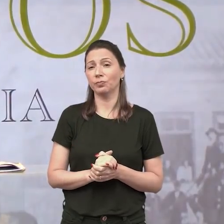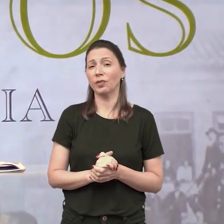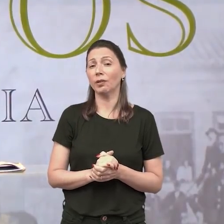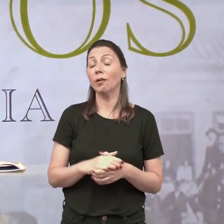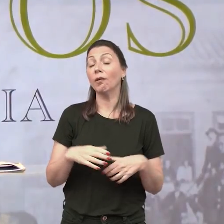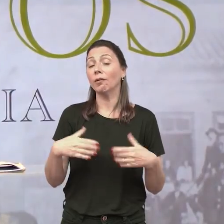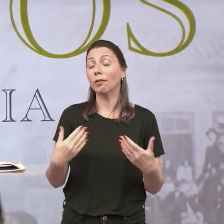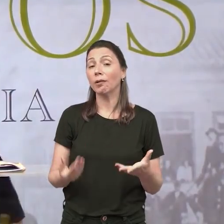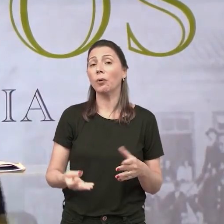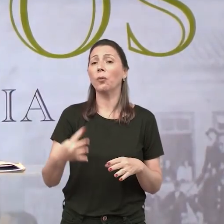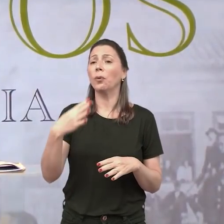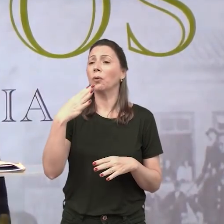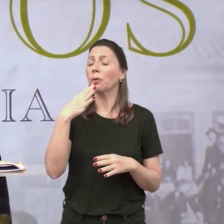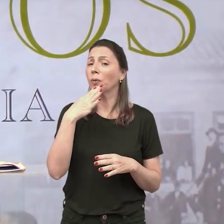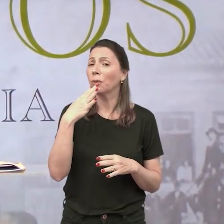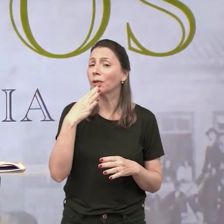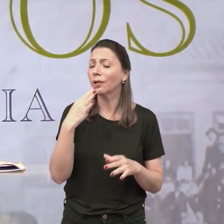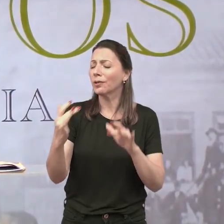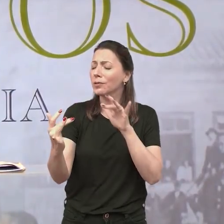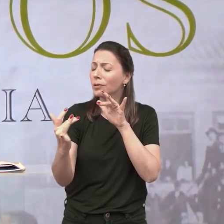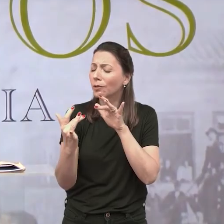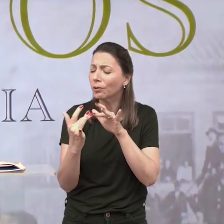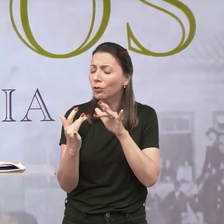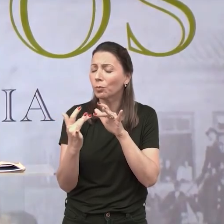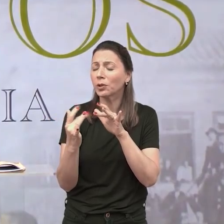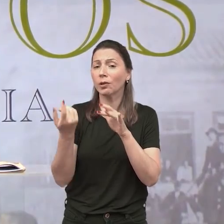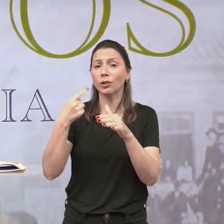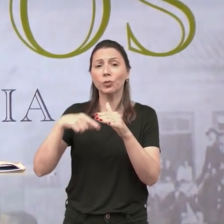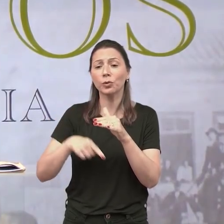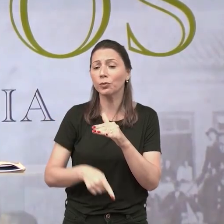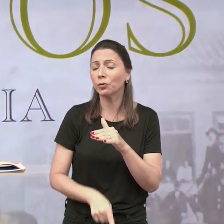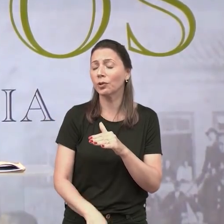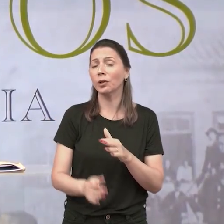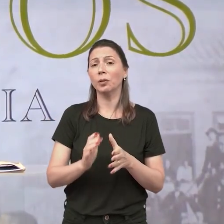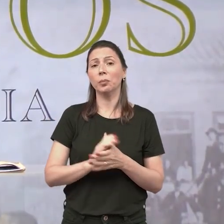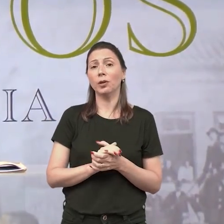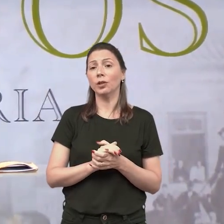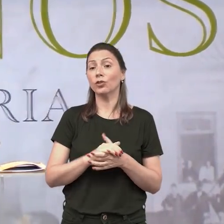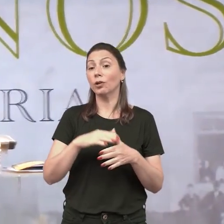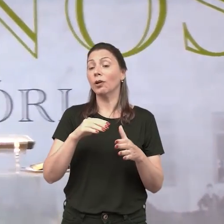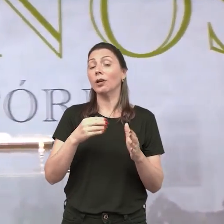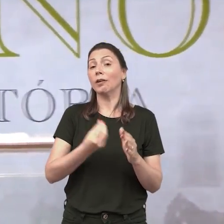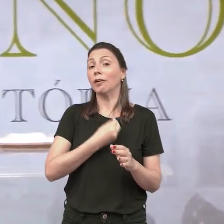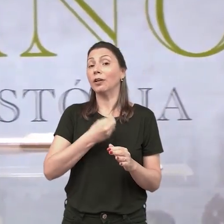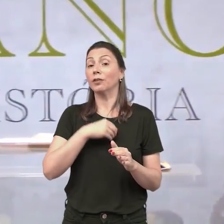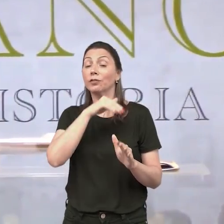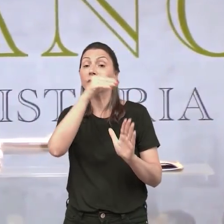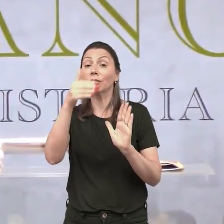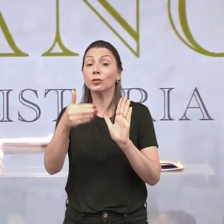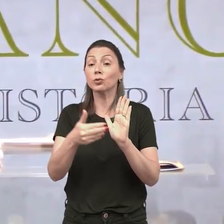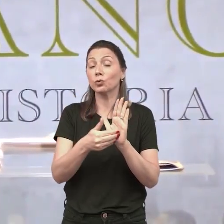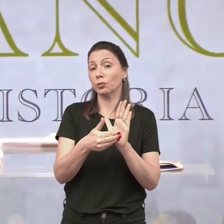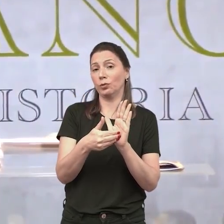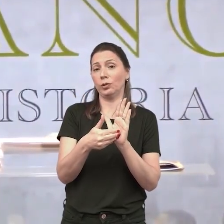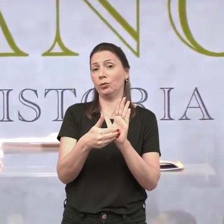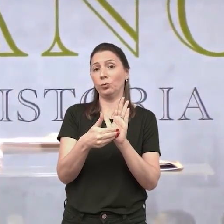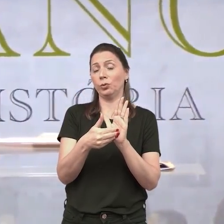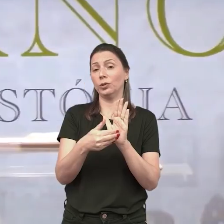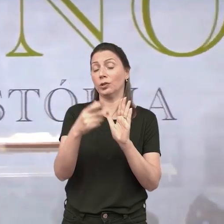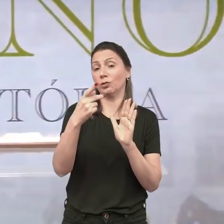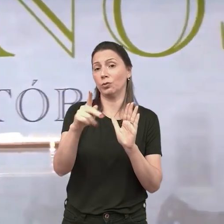em todos os teus... O que é que significa em todos os teus caminhos? Em todas as áreas da sua